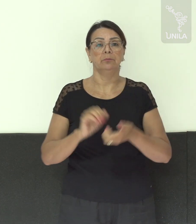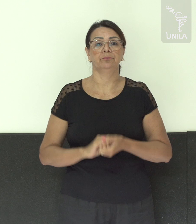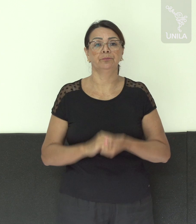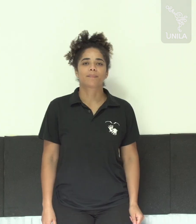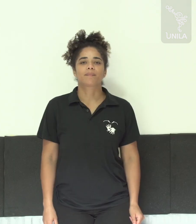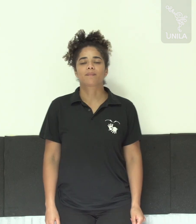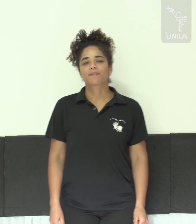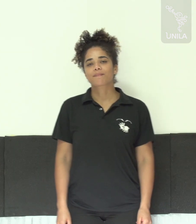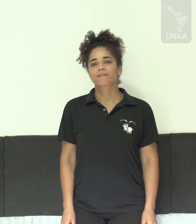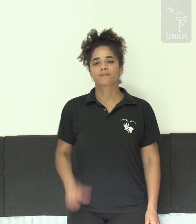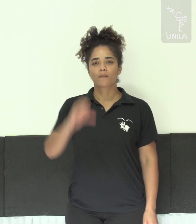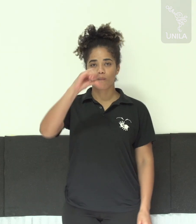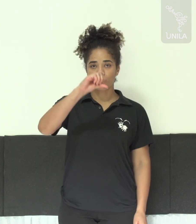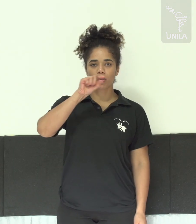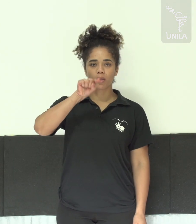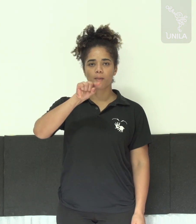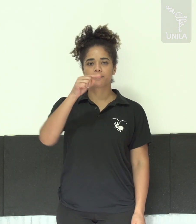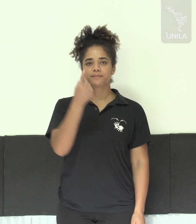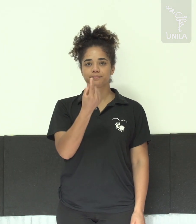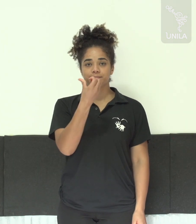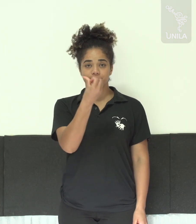Que espero terminar.